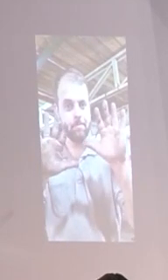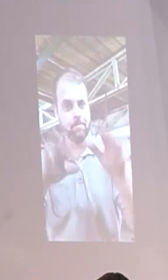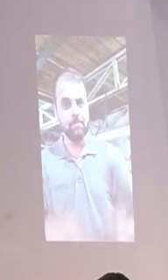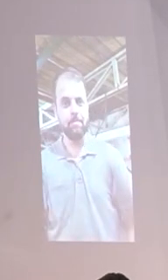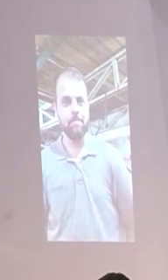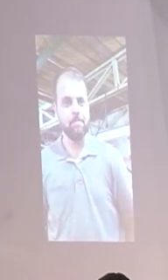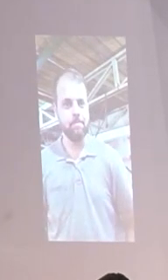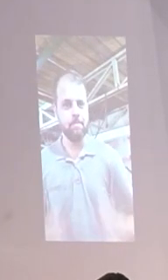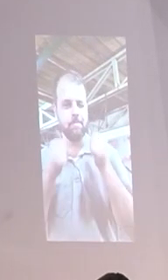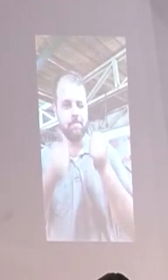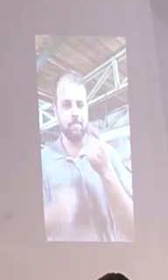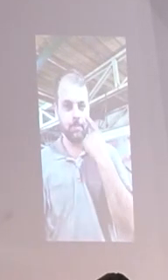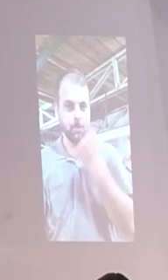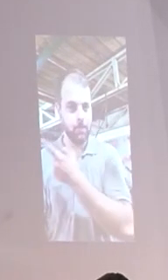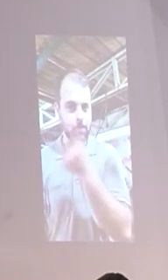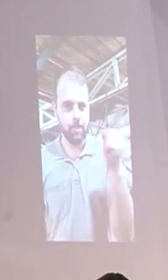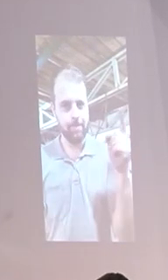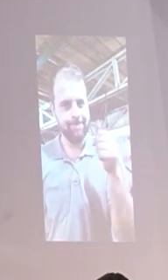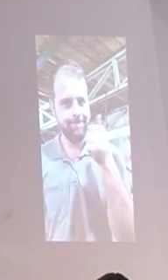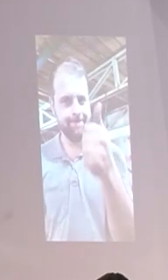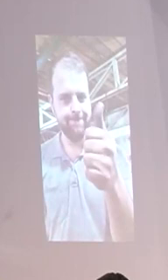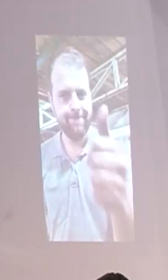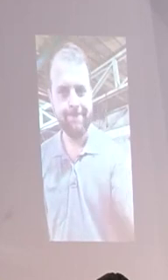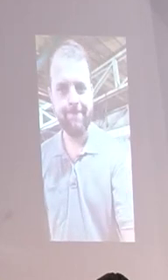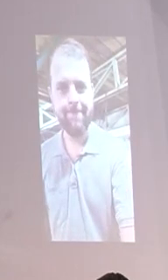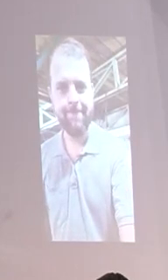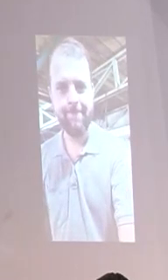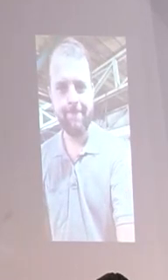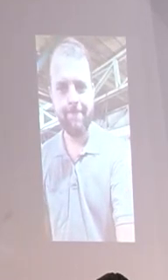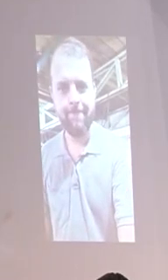de motos, olha as minhas mãos. Eu vou mostrar para vocês um pouquinho aqui.